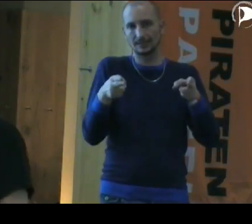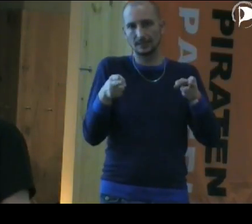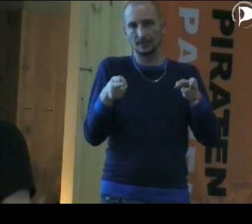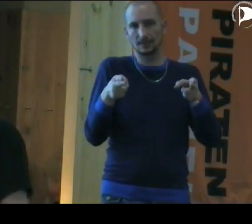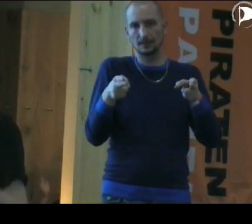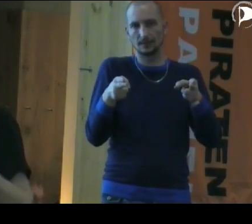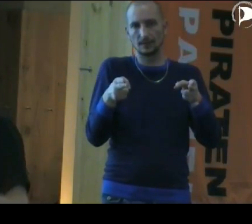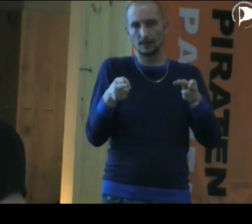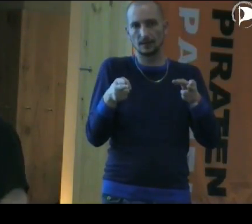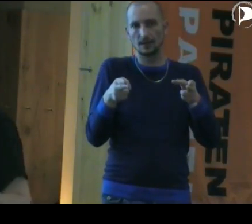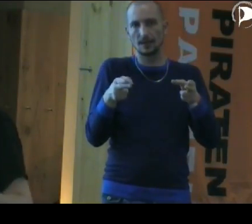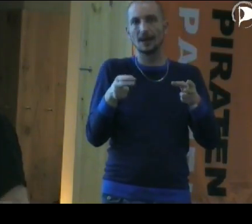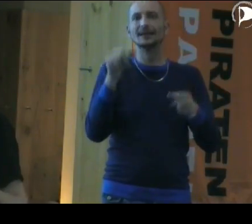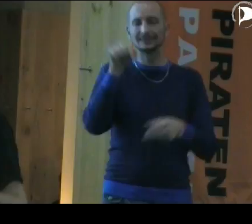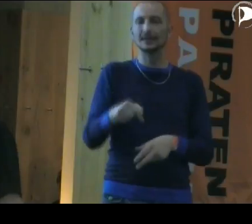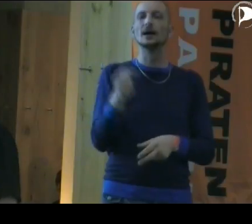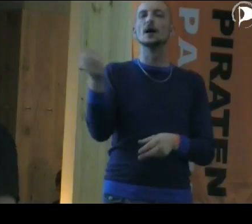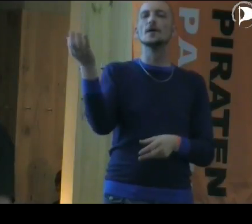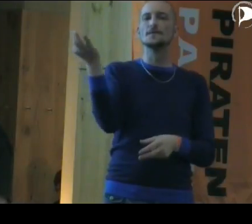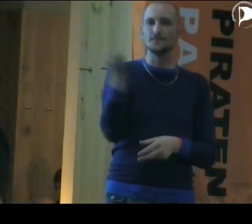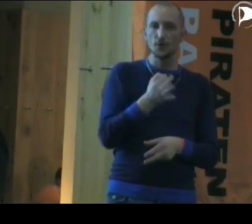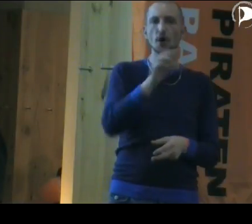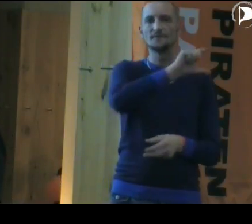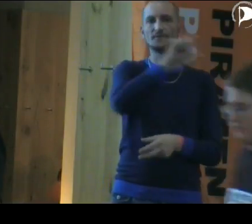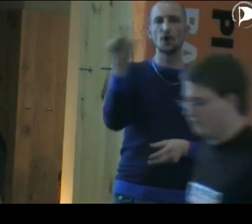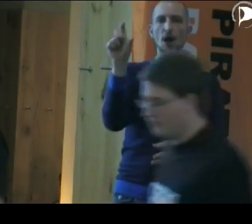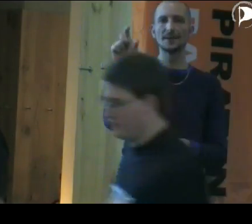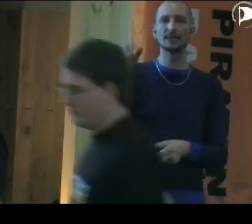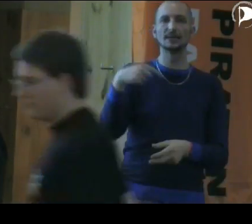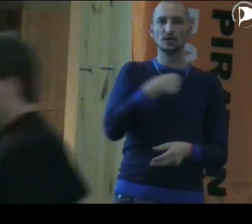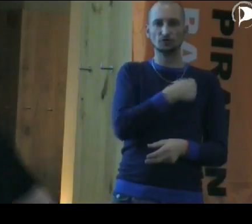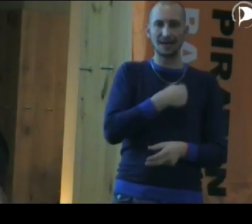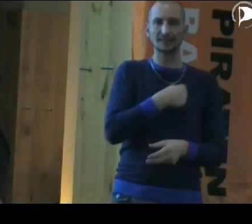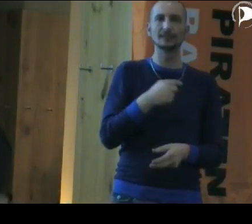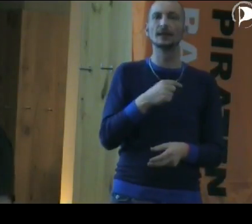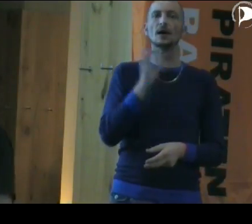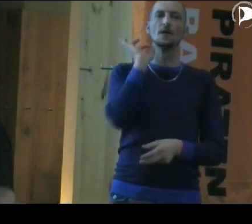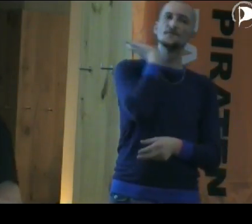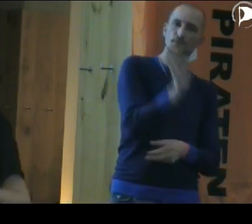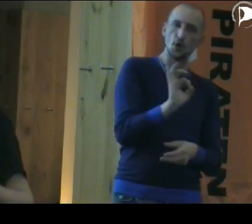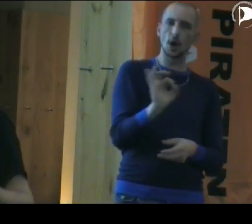wer werde der bühne annahme von comic band durch die partei zu begrenzen